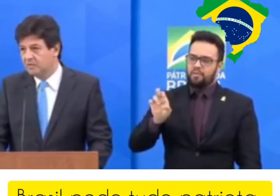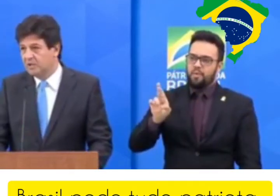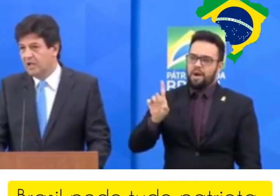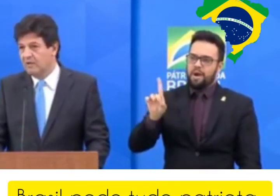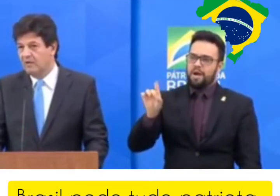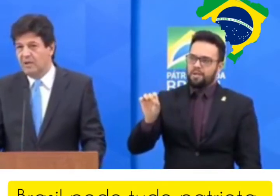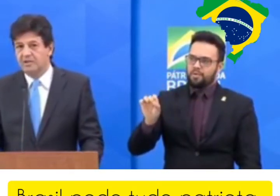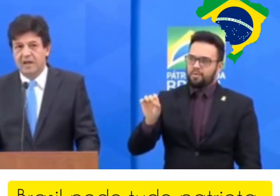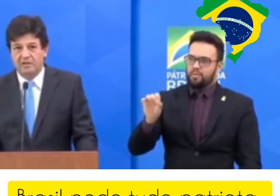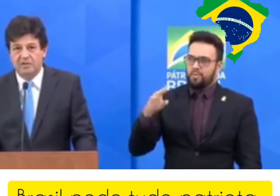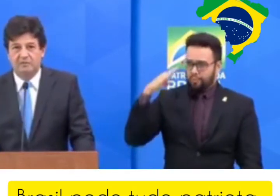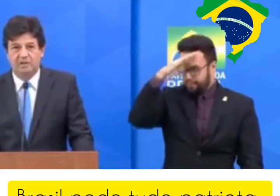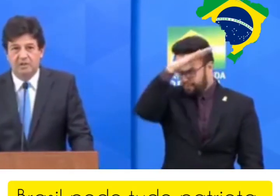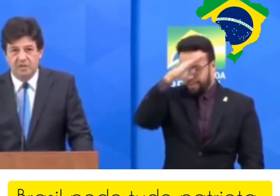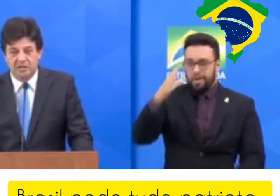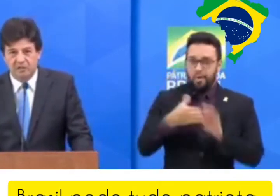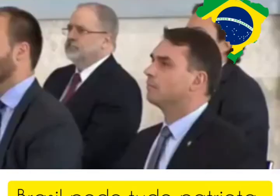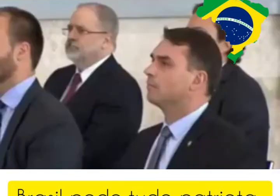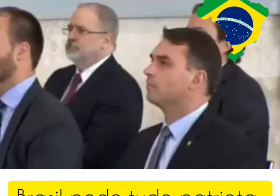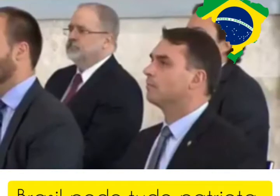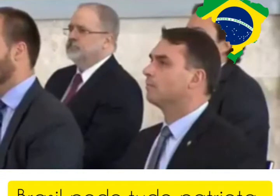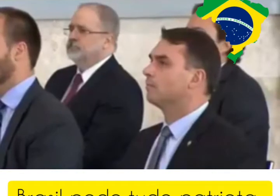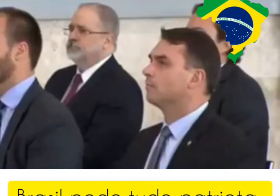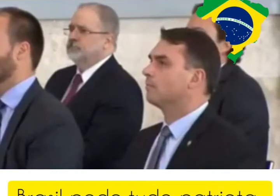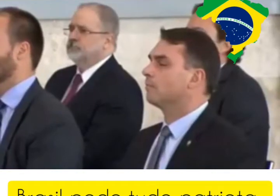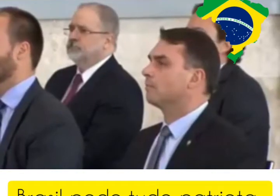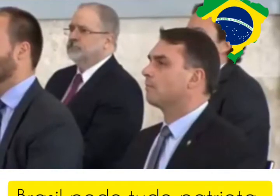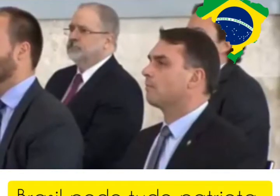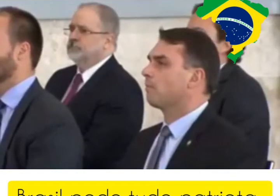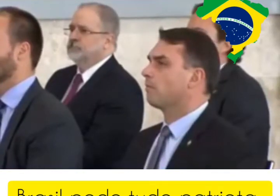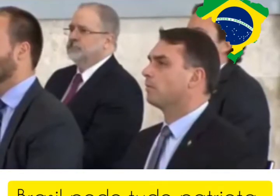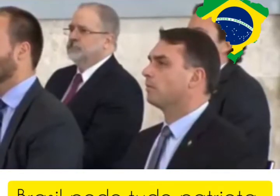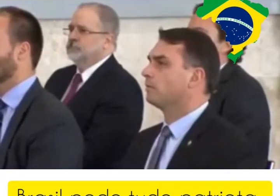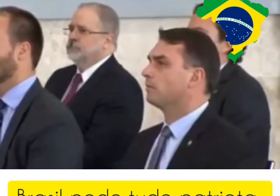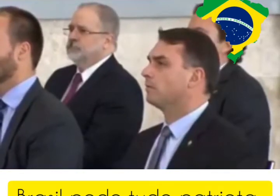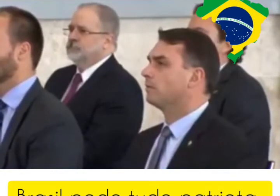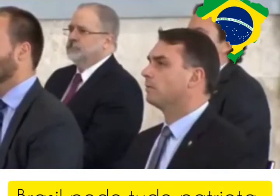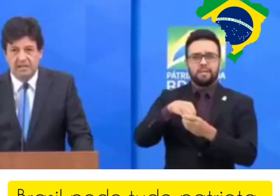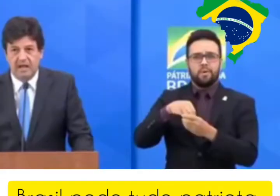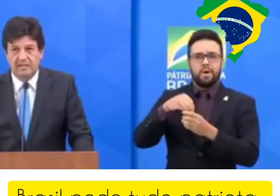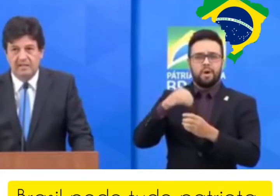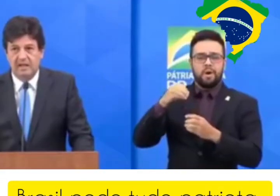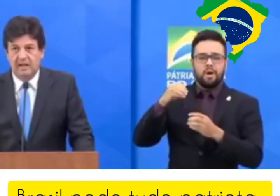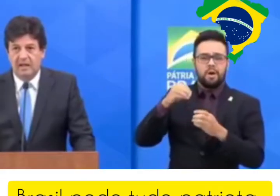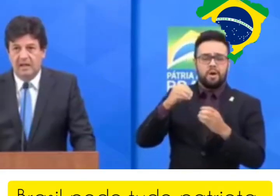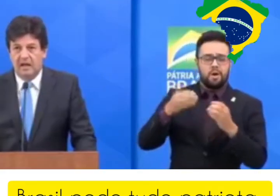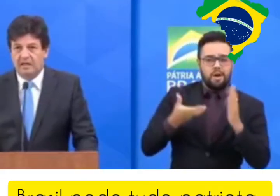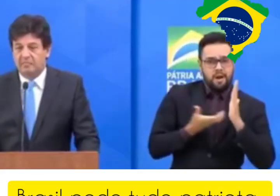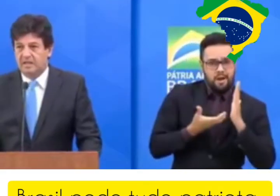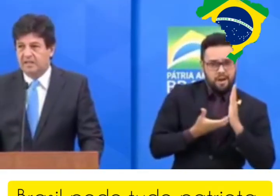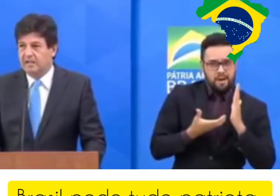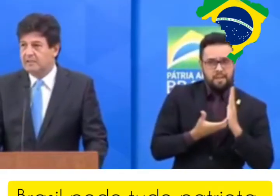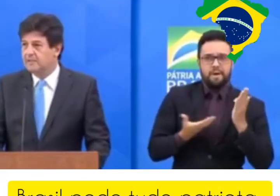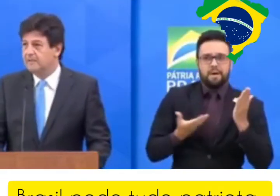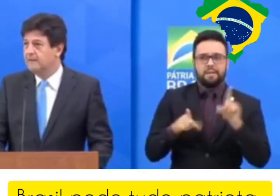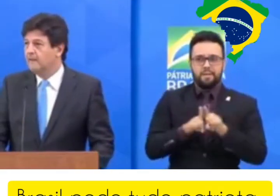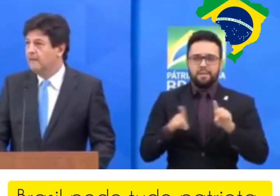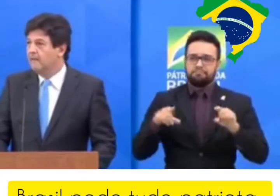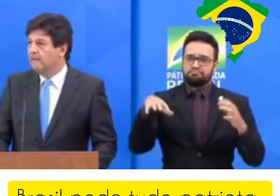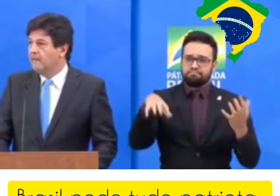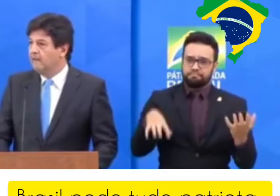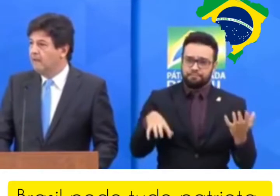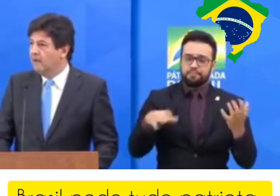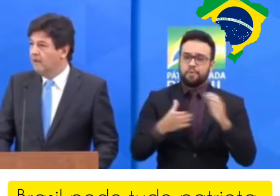cumprimento todo o Legislativo, transmita a todo o Legislativo o meu respeito, vejo parlamentares aqui presentes,